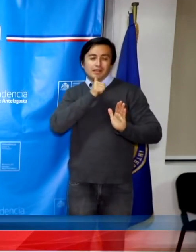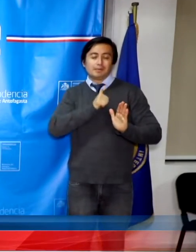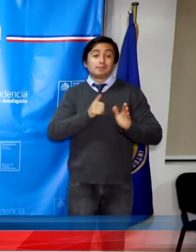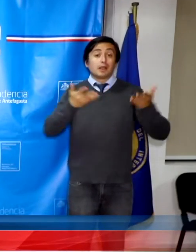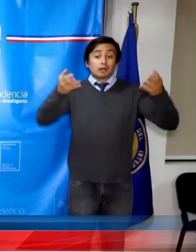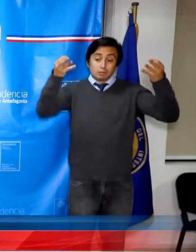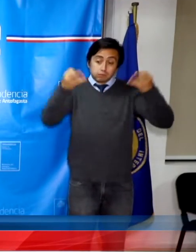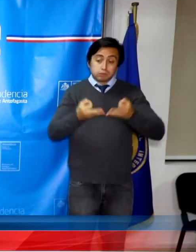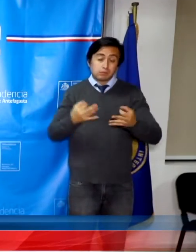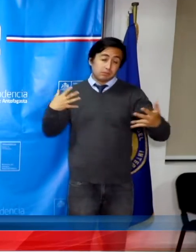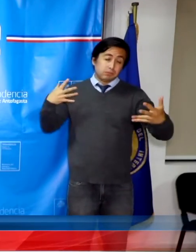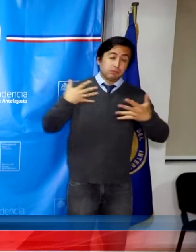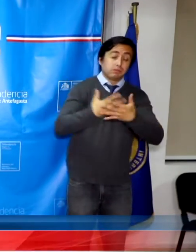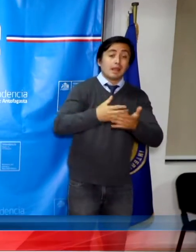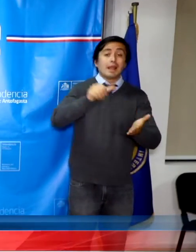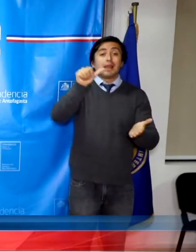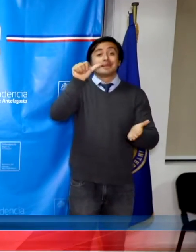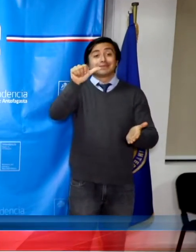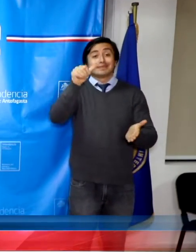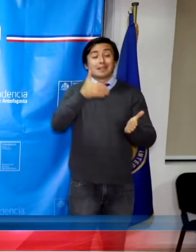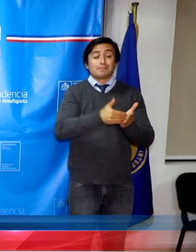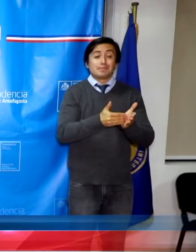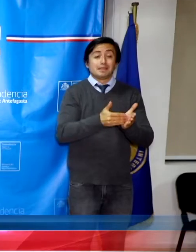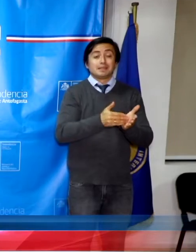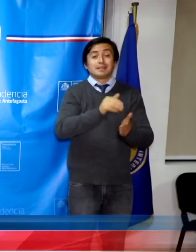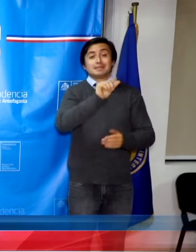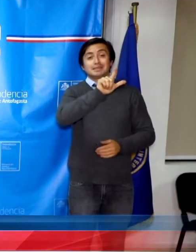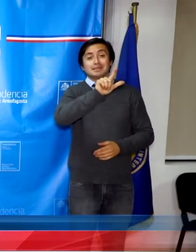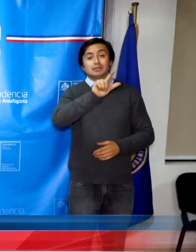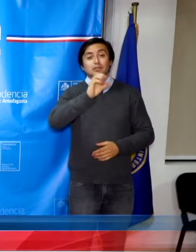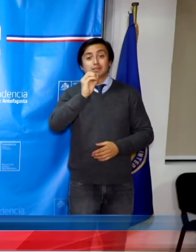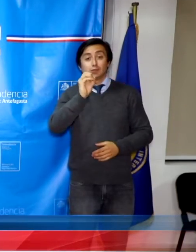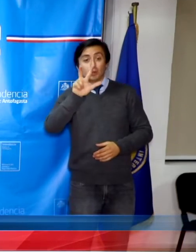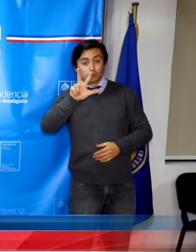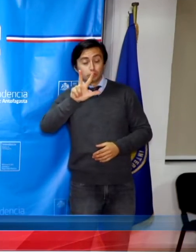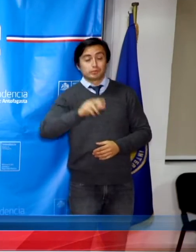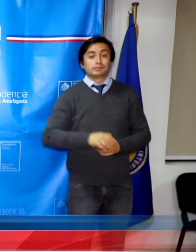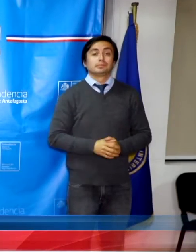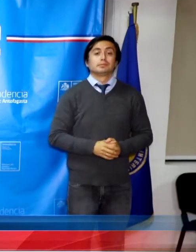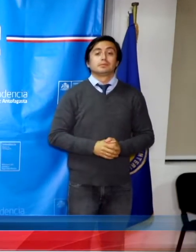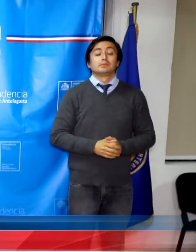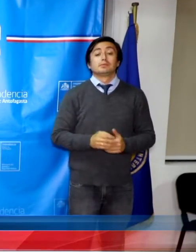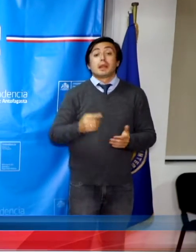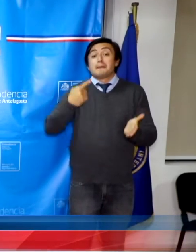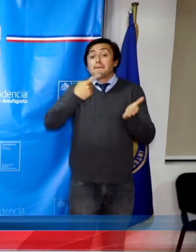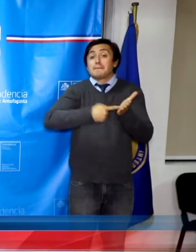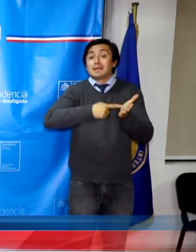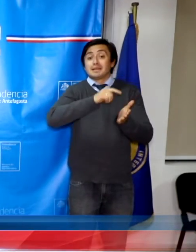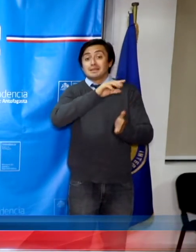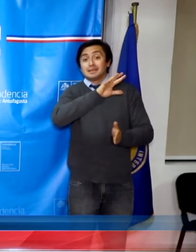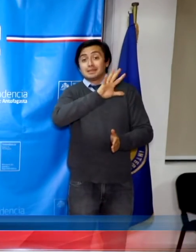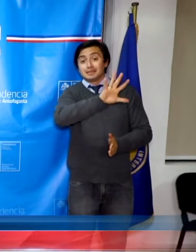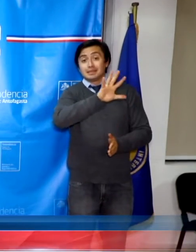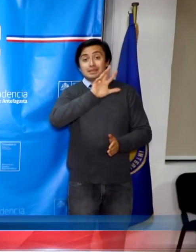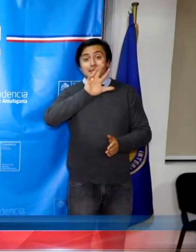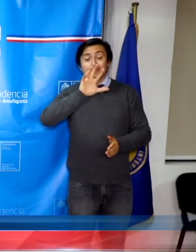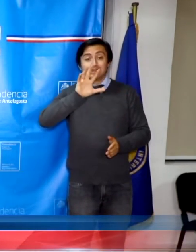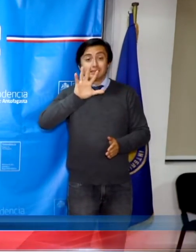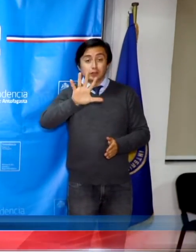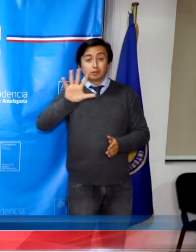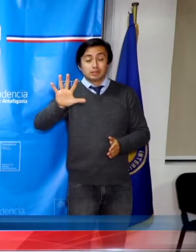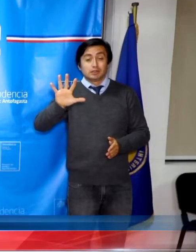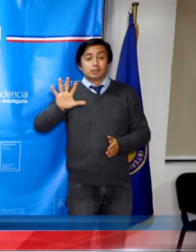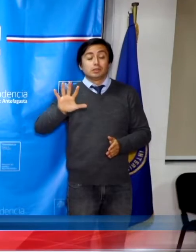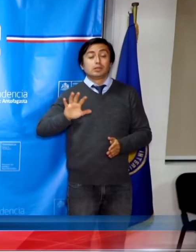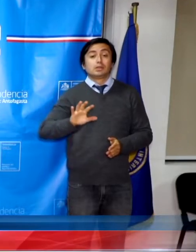Con esto llegamos a un total de 6.708 casos en la región y teniendo 1.588 casos en la categoría